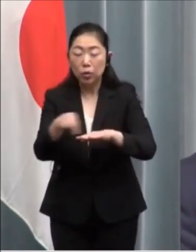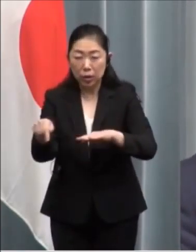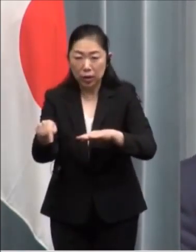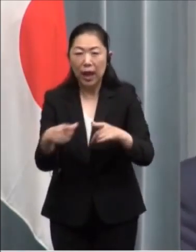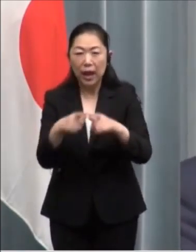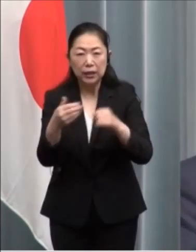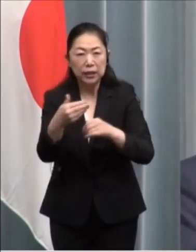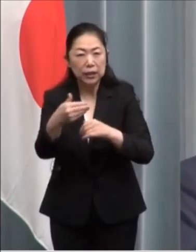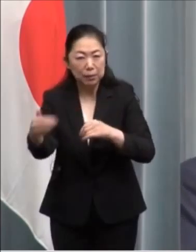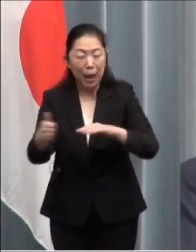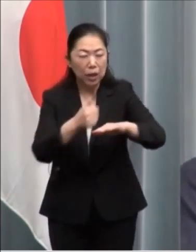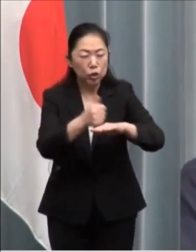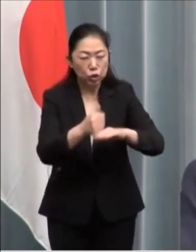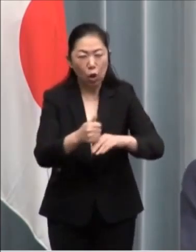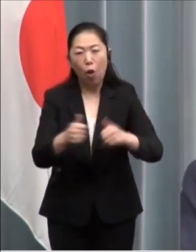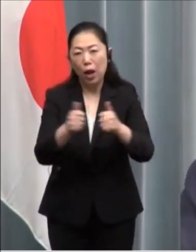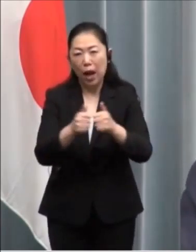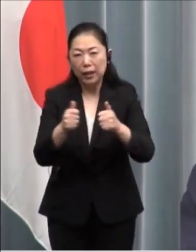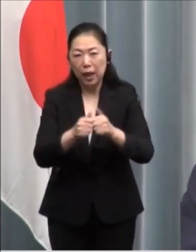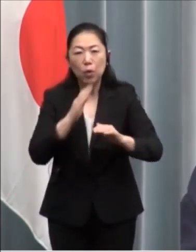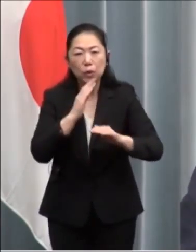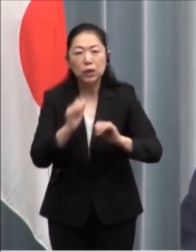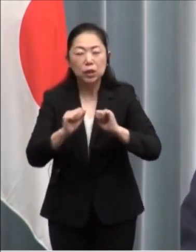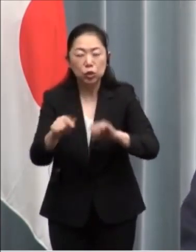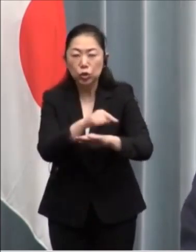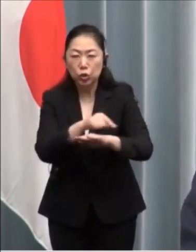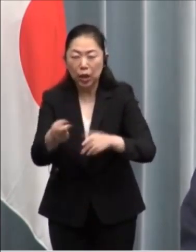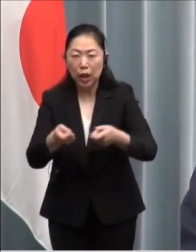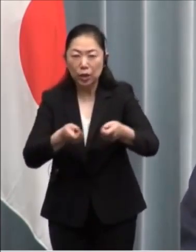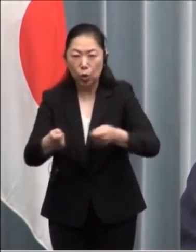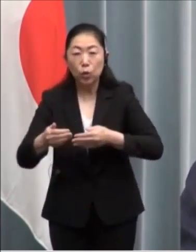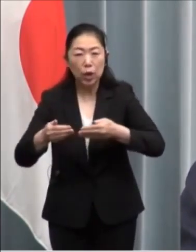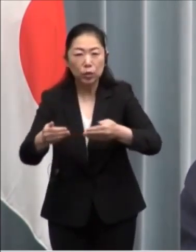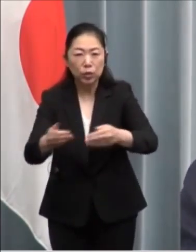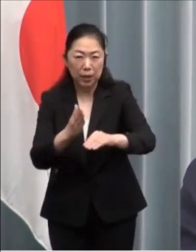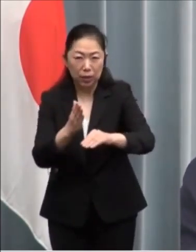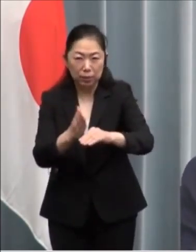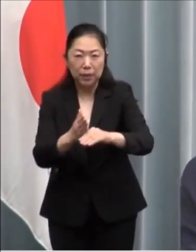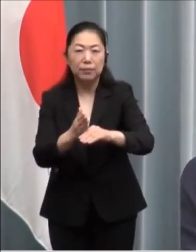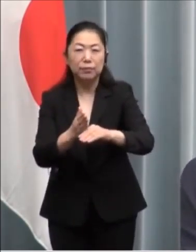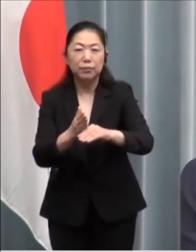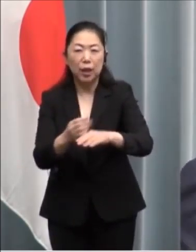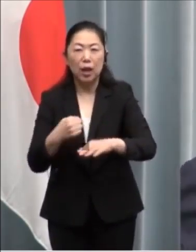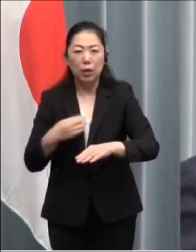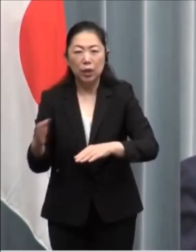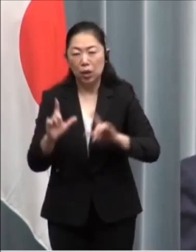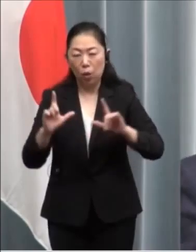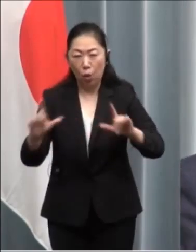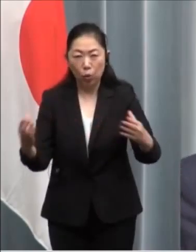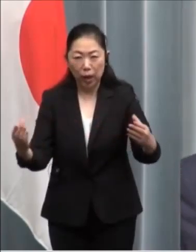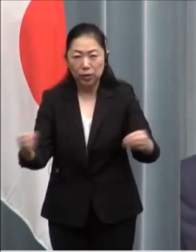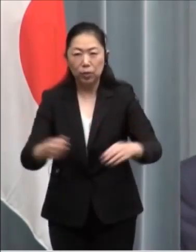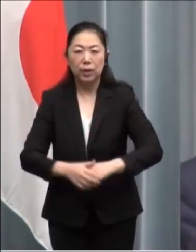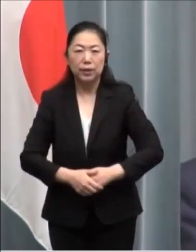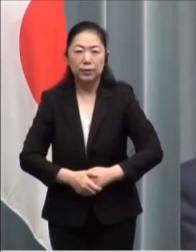米首脳会談も実施する方向で調整を行っているところであります。私は以上であります